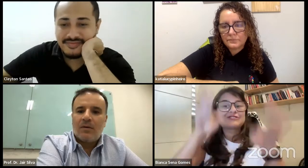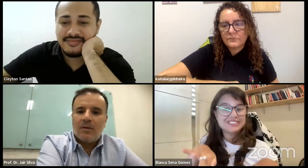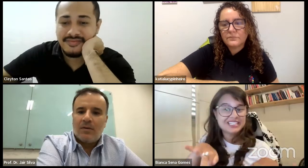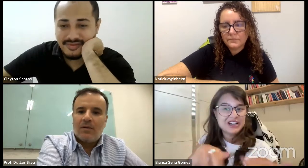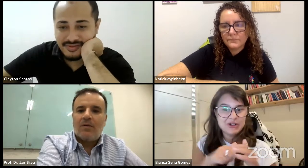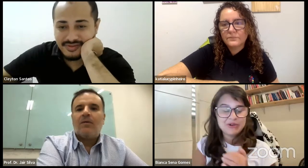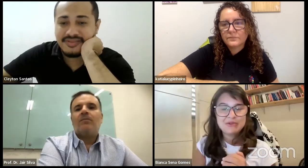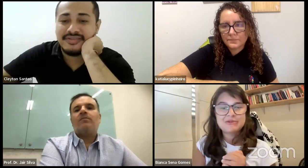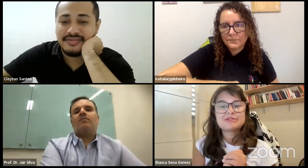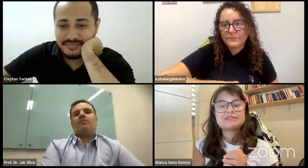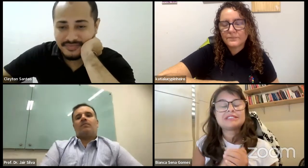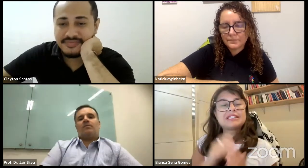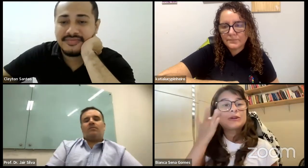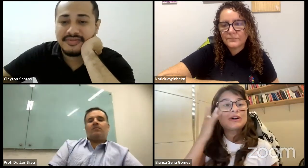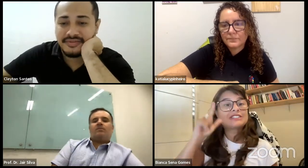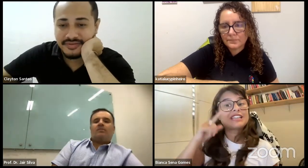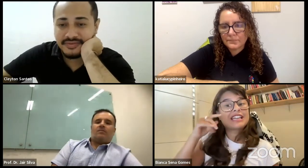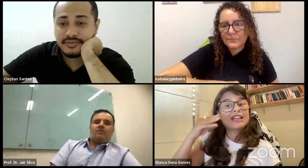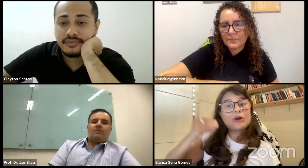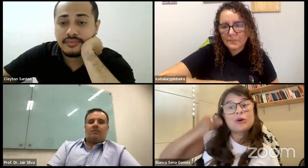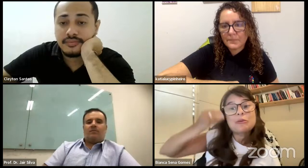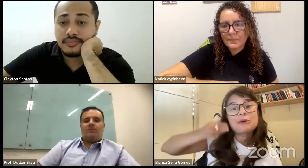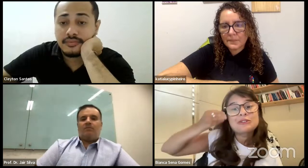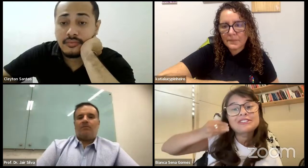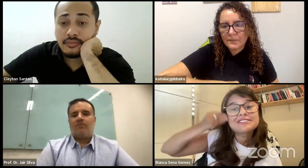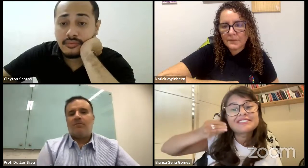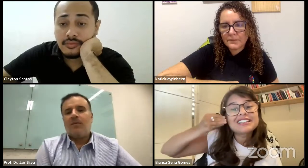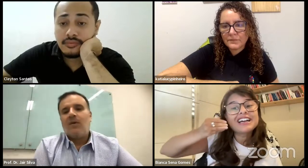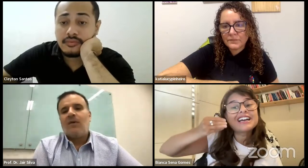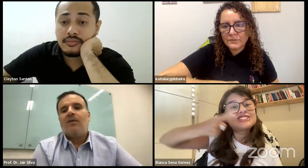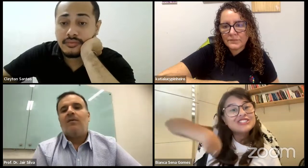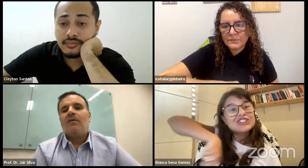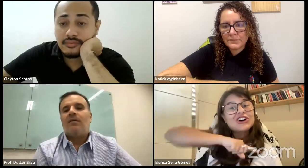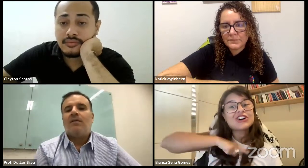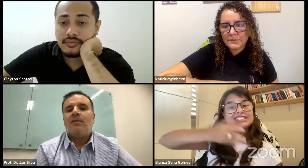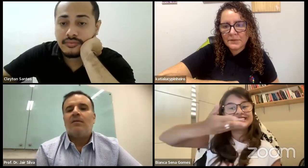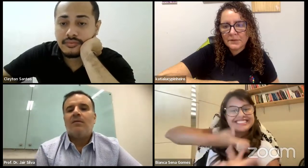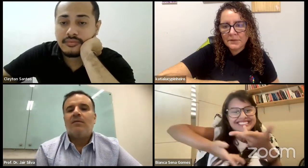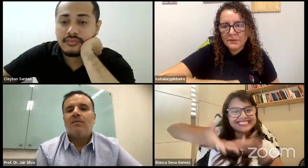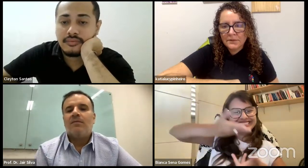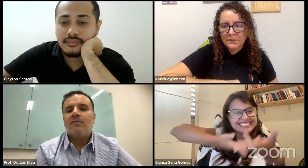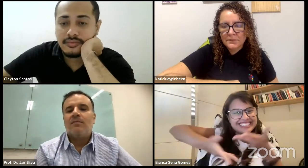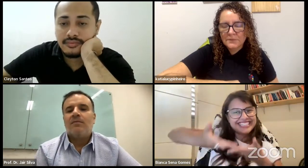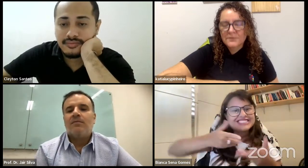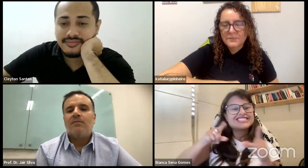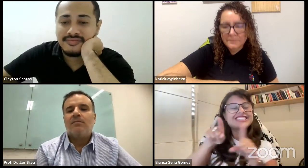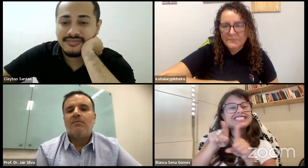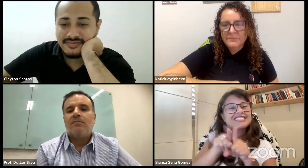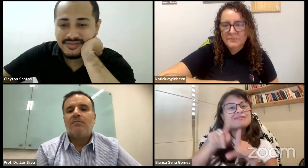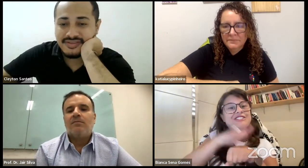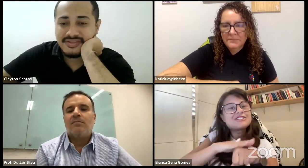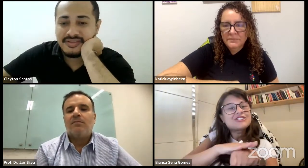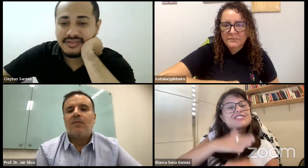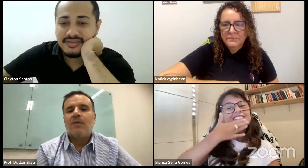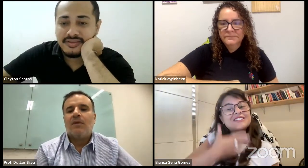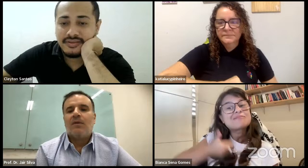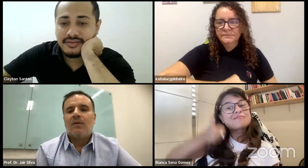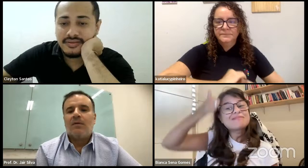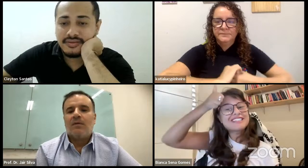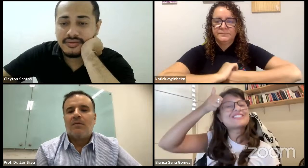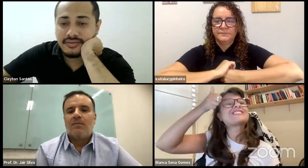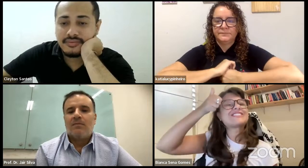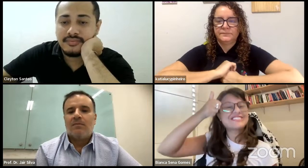aqui nesse movimento de apoio, de fato, para que você finalize sua dissertação da melhor forma possível. E é uma oportunidade também